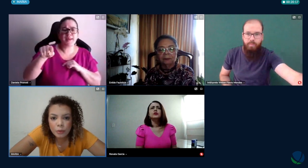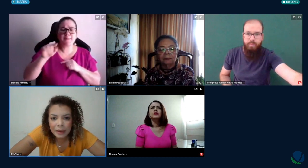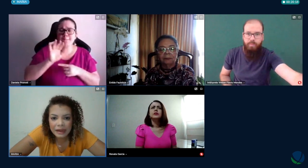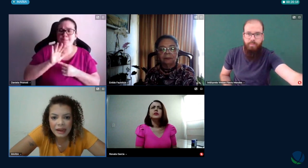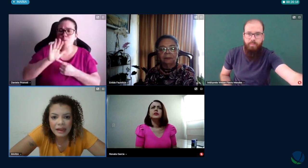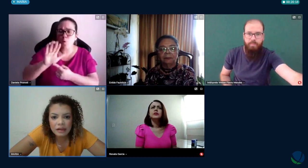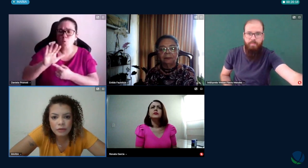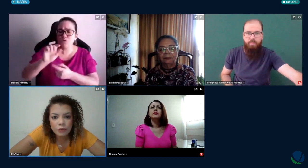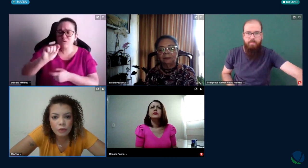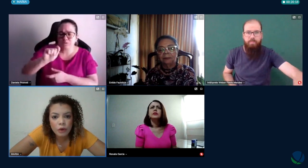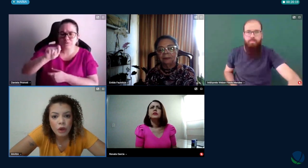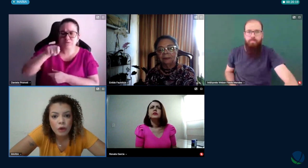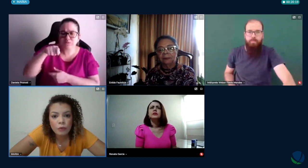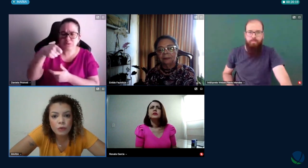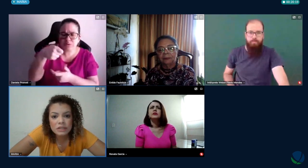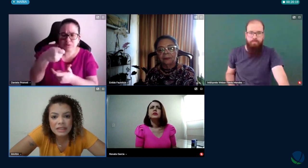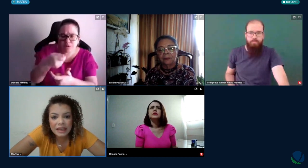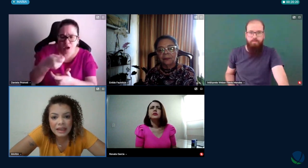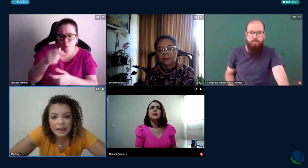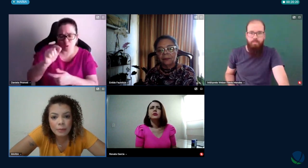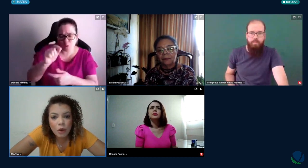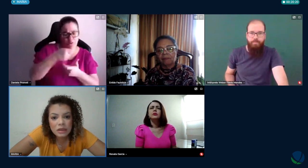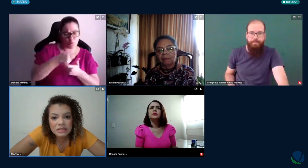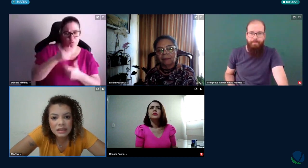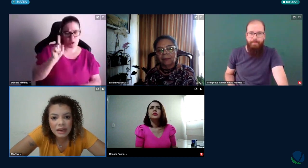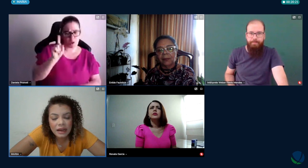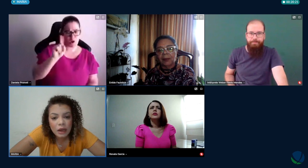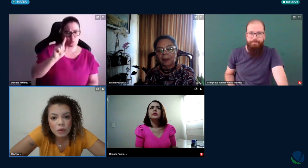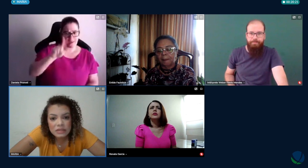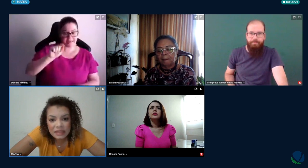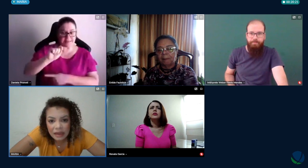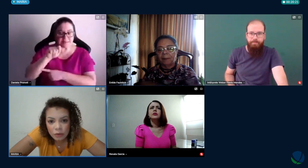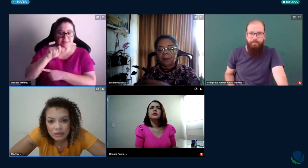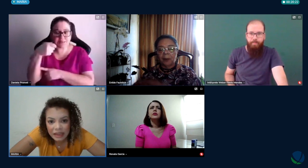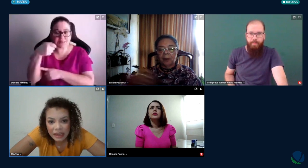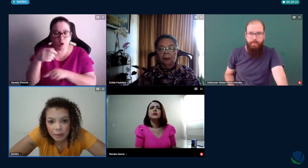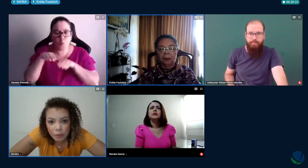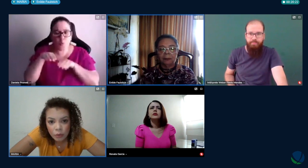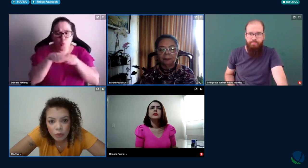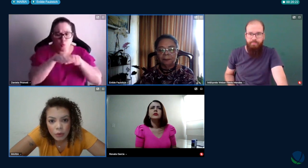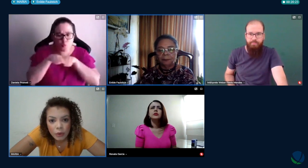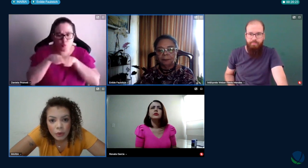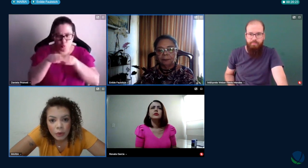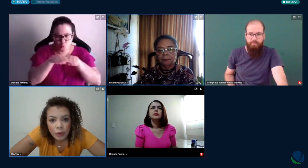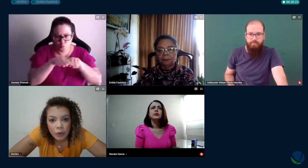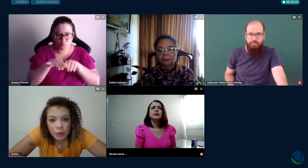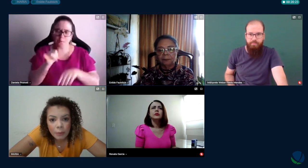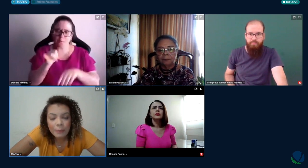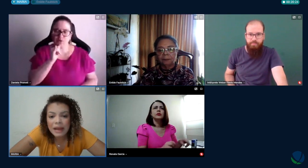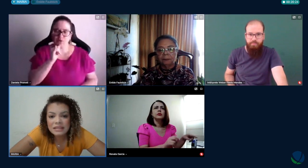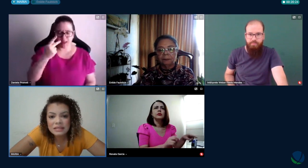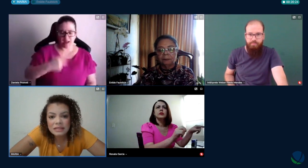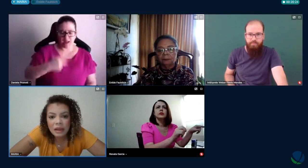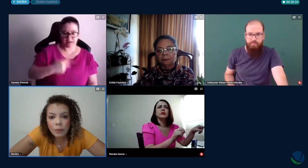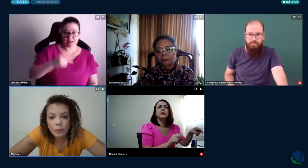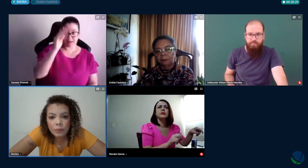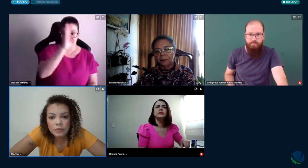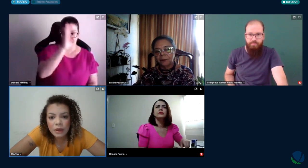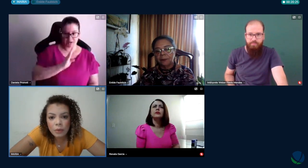no último parágrafo, você mostra o sinal termo,